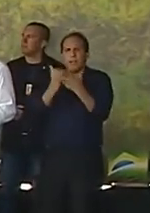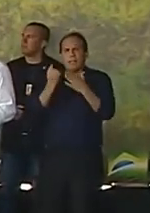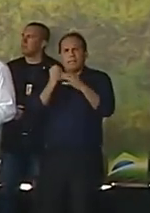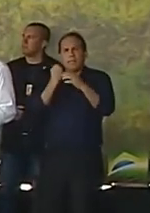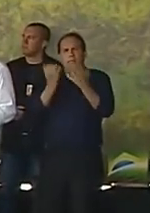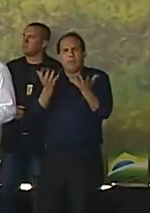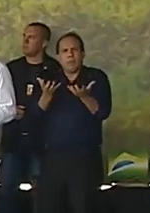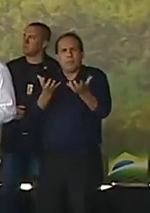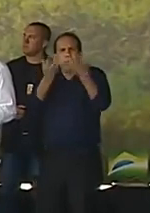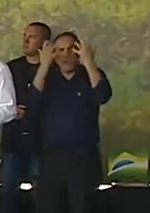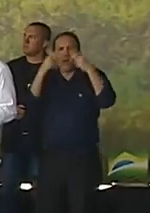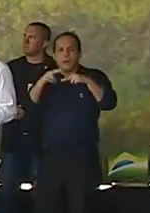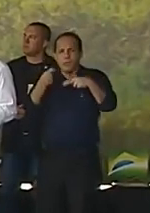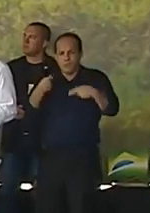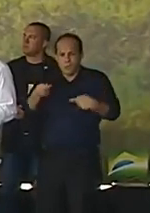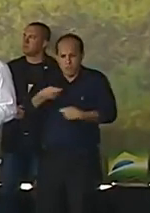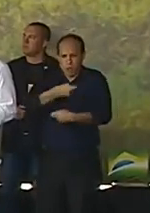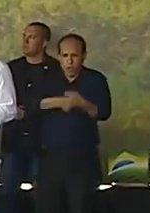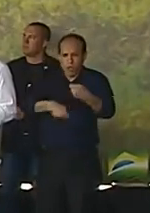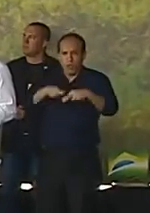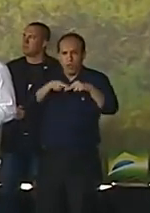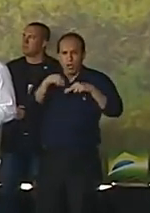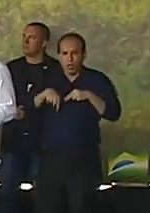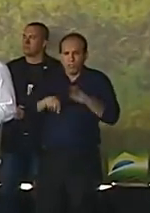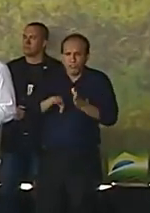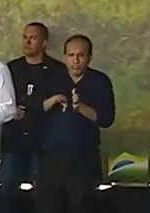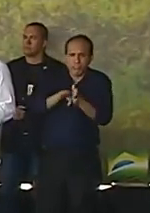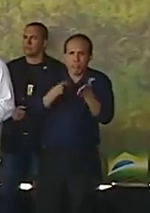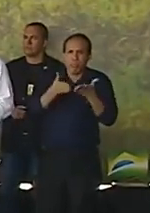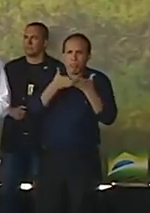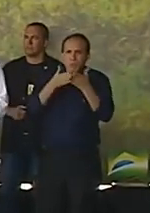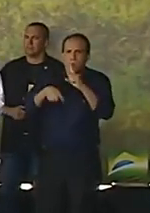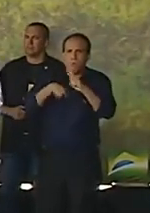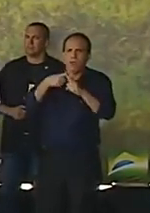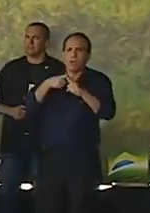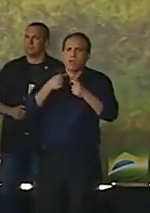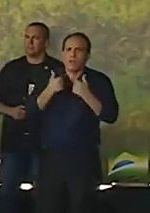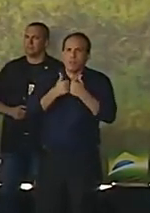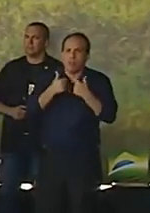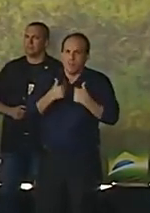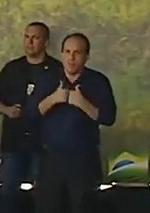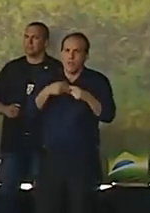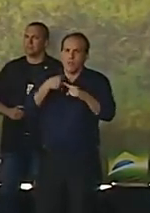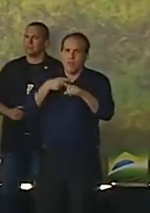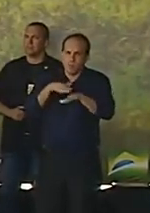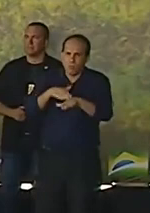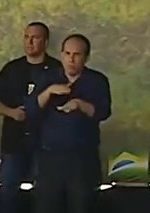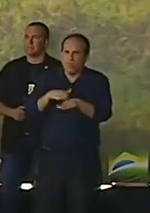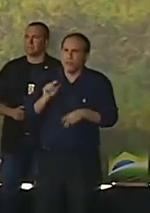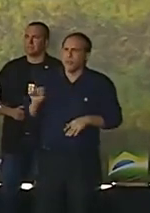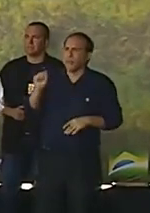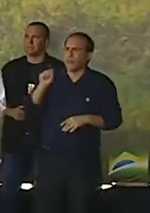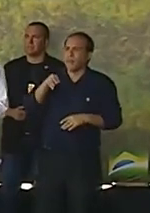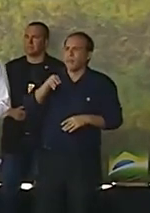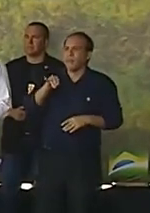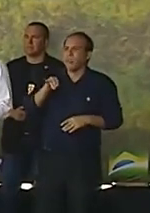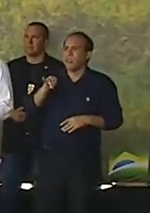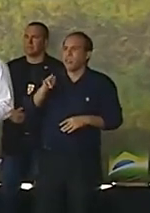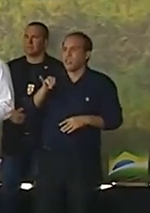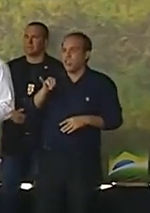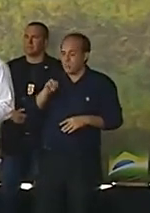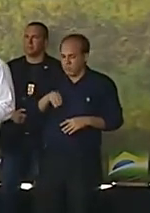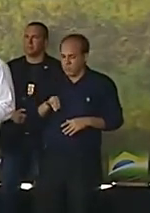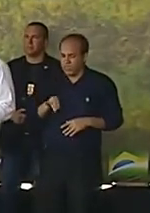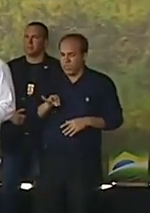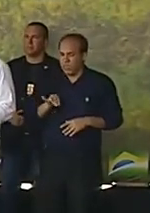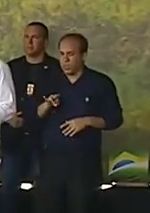partir dos nossos portos, cresça a partir do Arco Norte, em Miritituba, em Vila do Conde, através